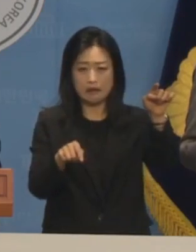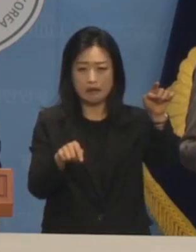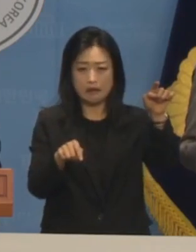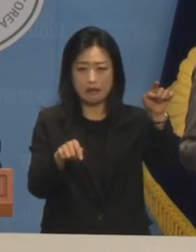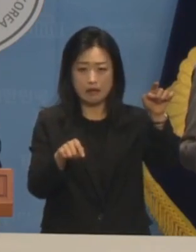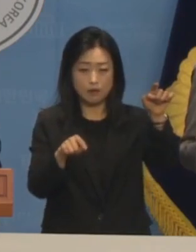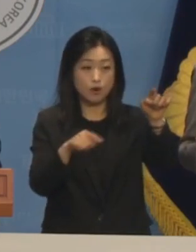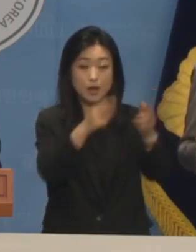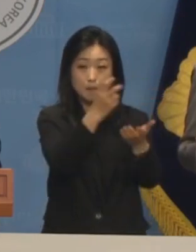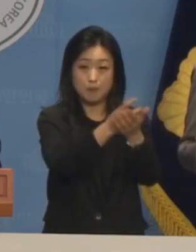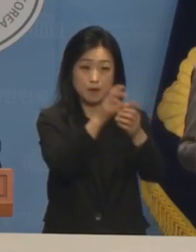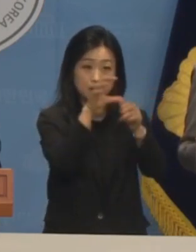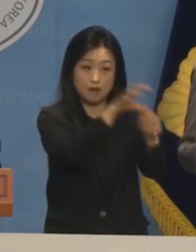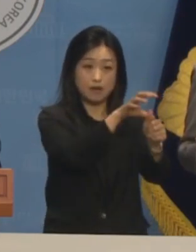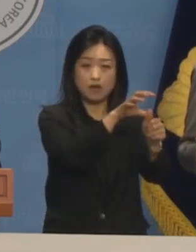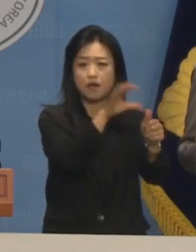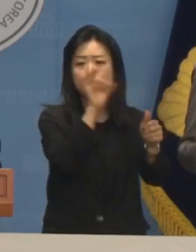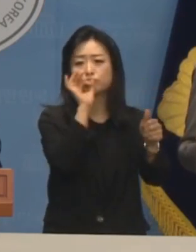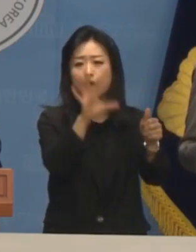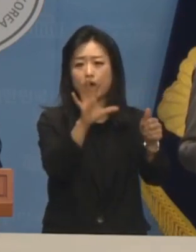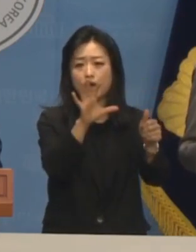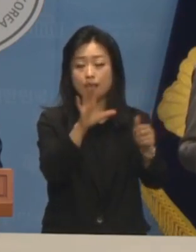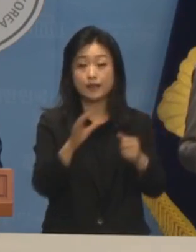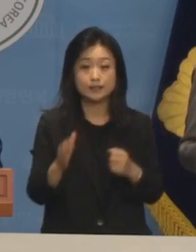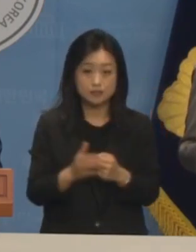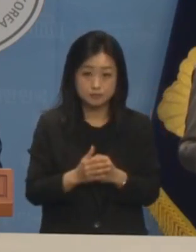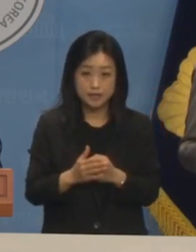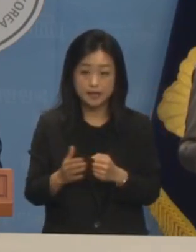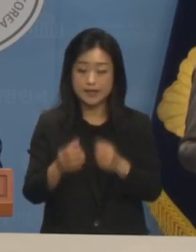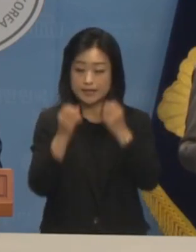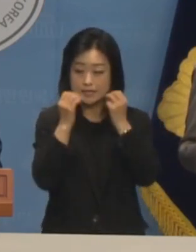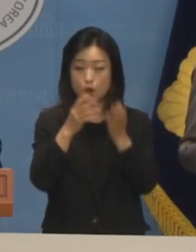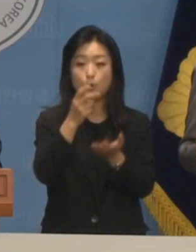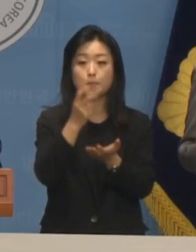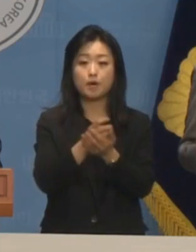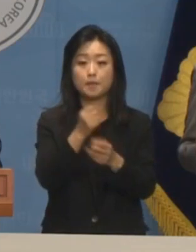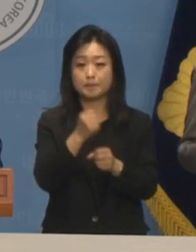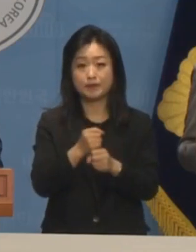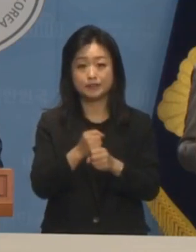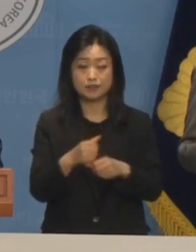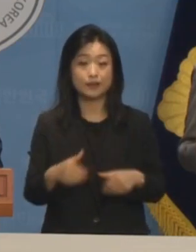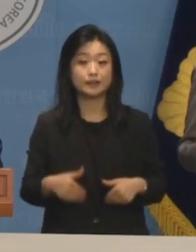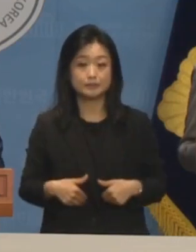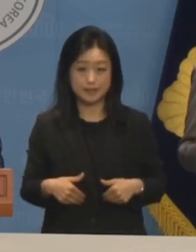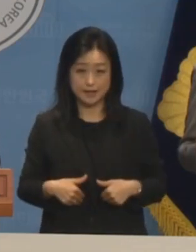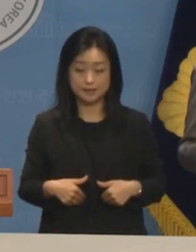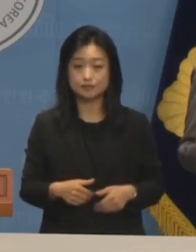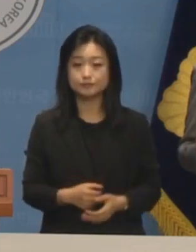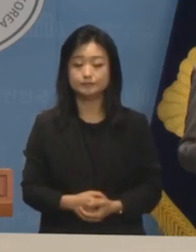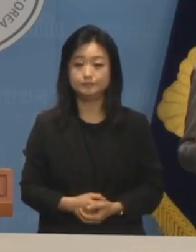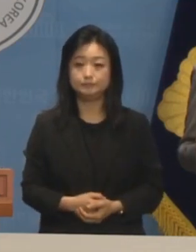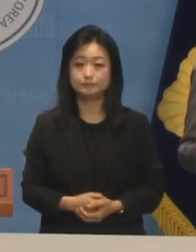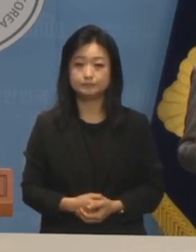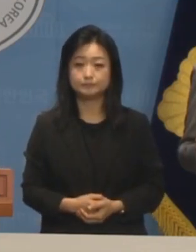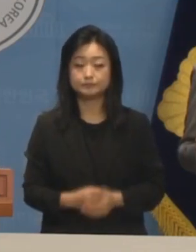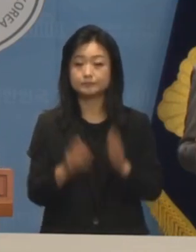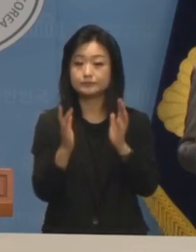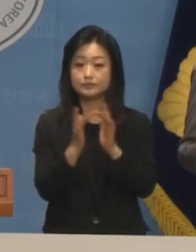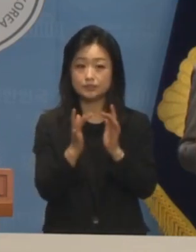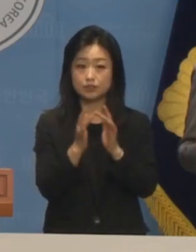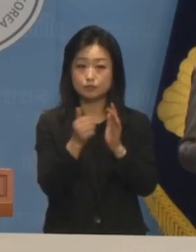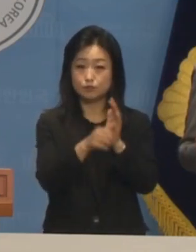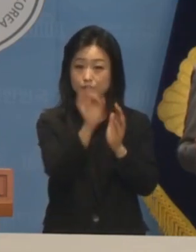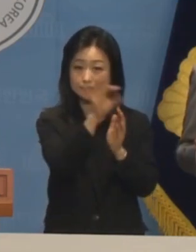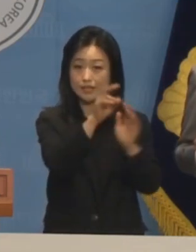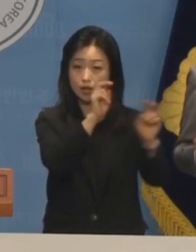분명하다는 사실이 여러 곳에서 확인되고 있습니다. 그래서 새로운 법안이 필요합니다. 온라인 플랫폼